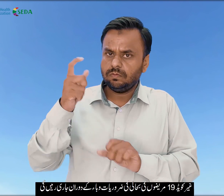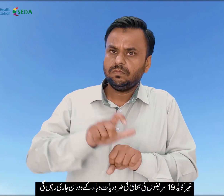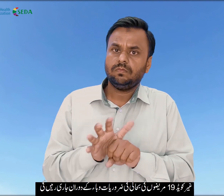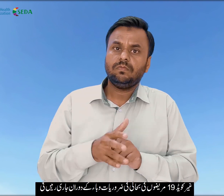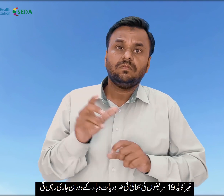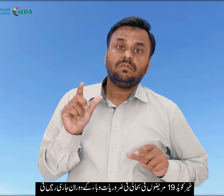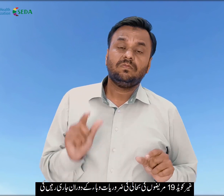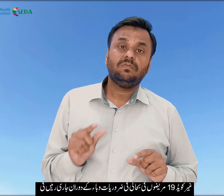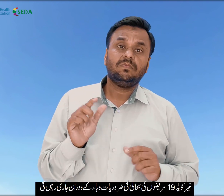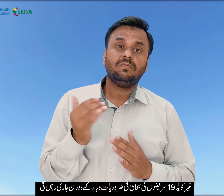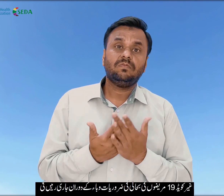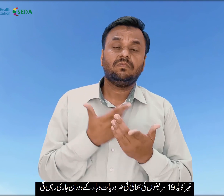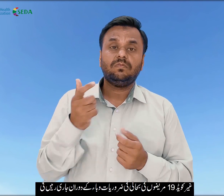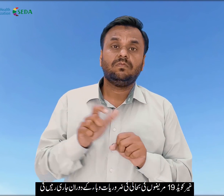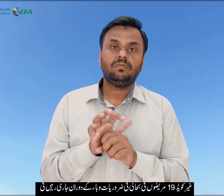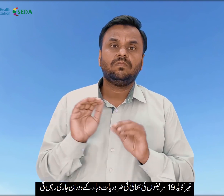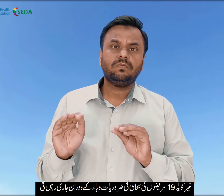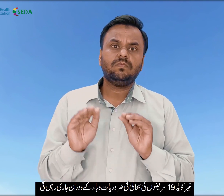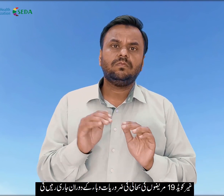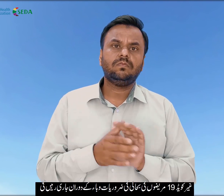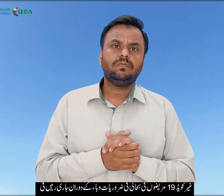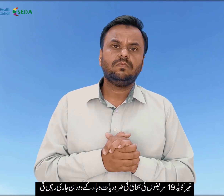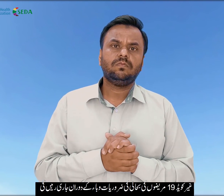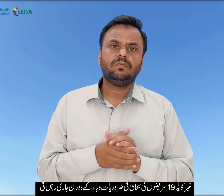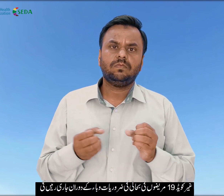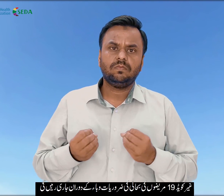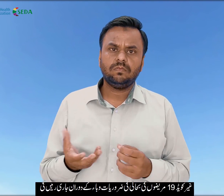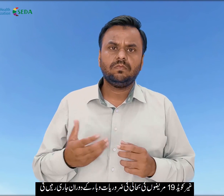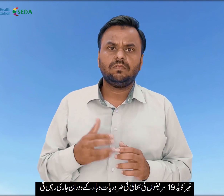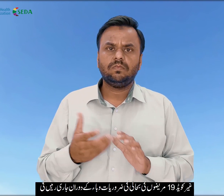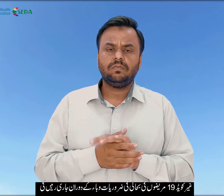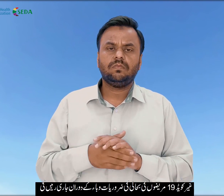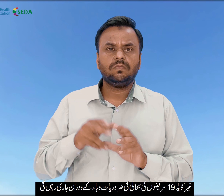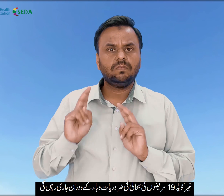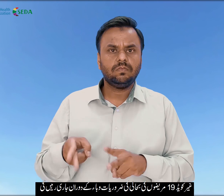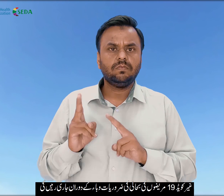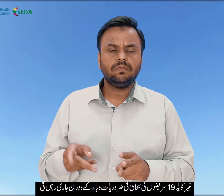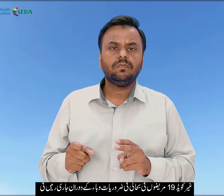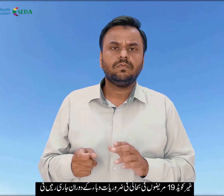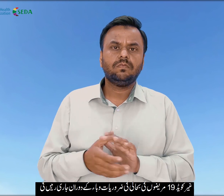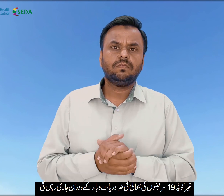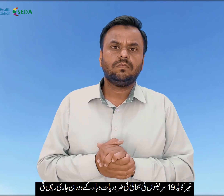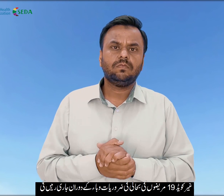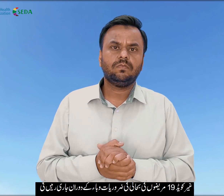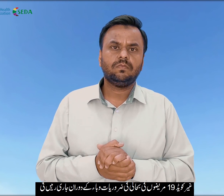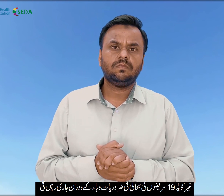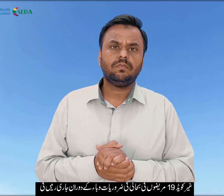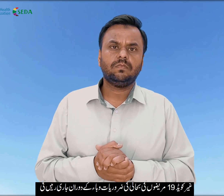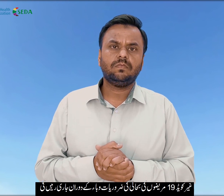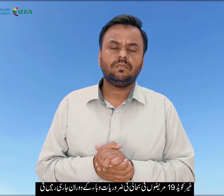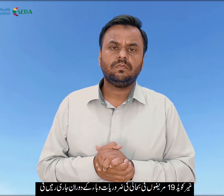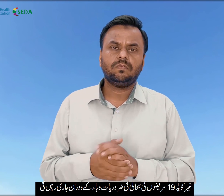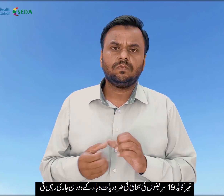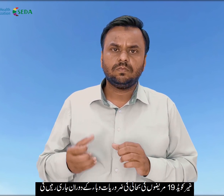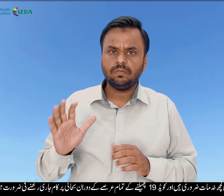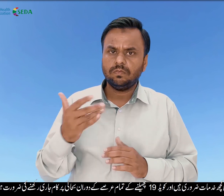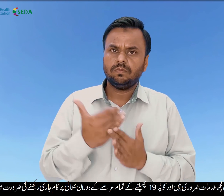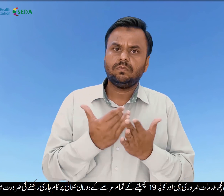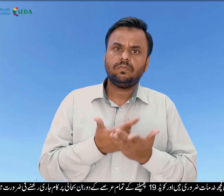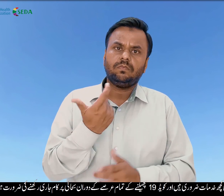غیر کووڈ-19 مریضوں کی بحالی کی ضروریات وبا کے دوران جاری رہیں گی۔ بحالی کی کچھ